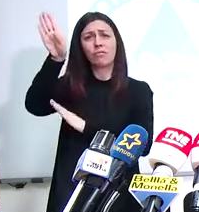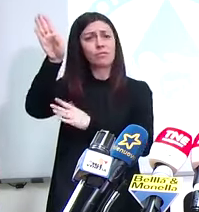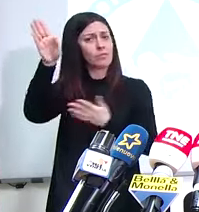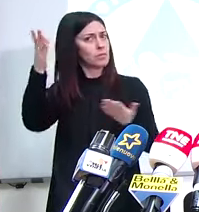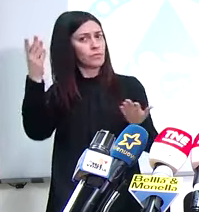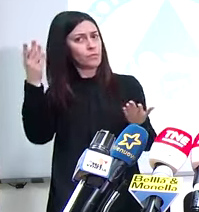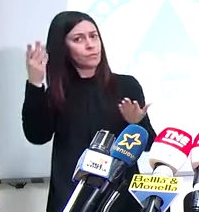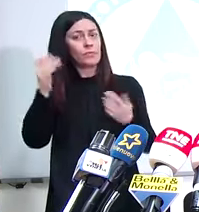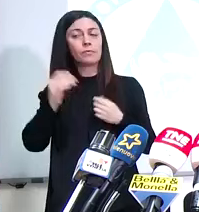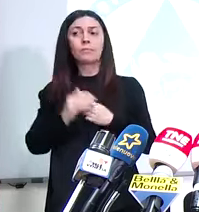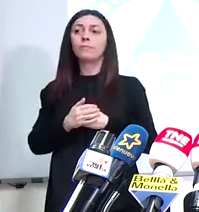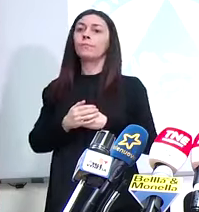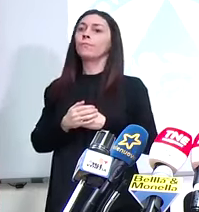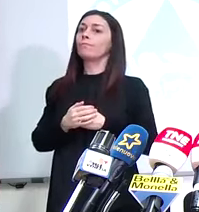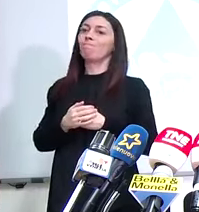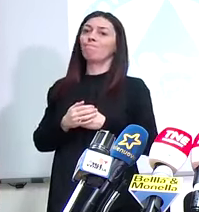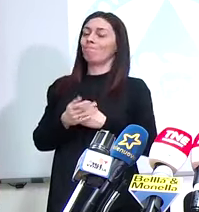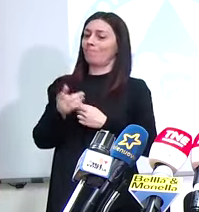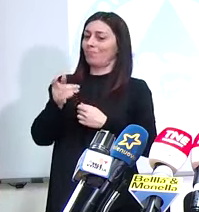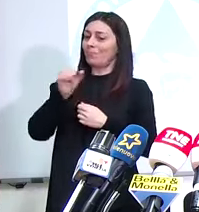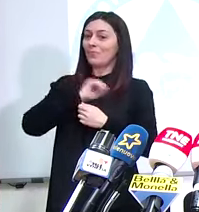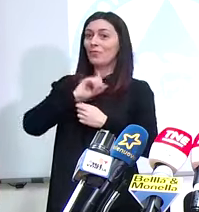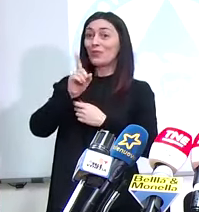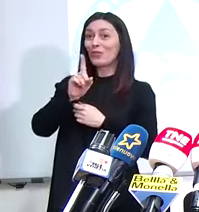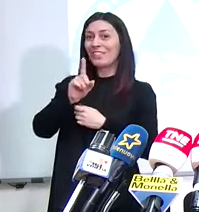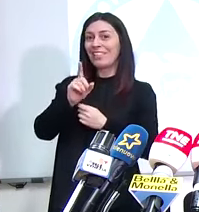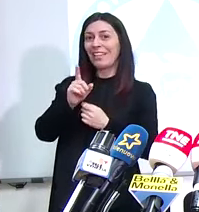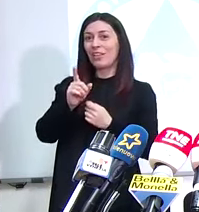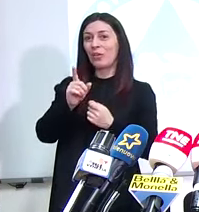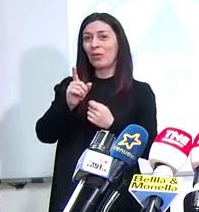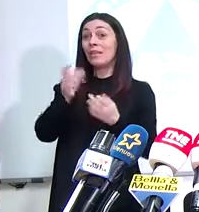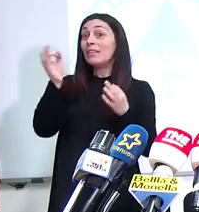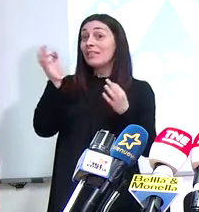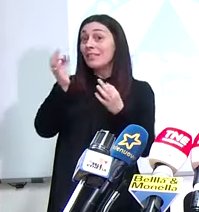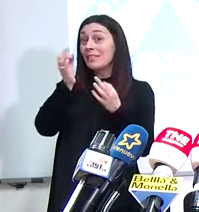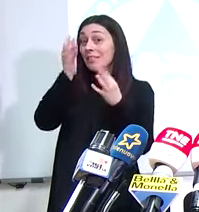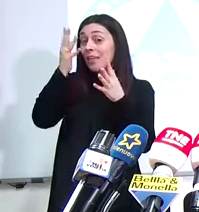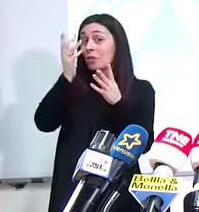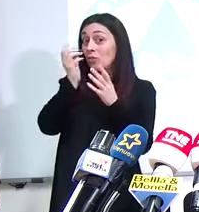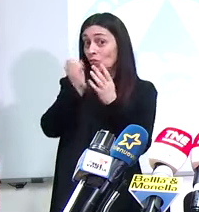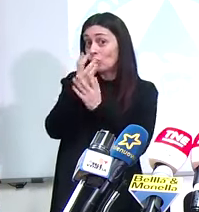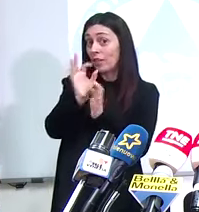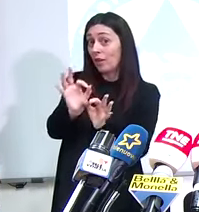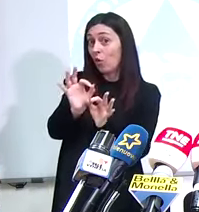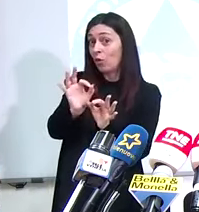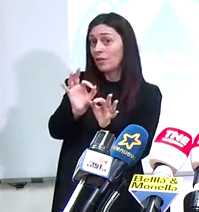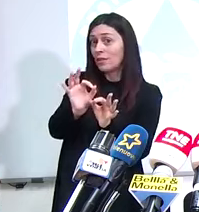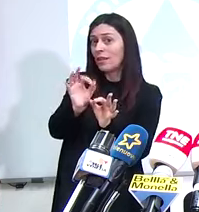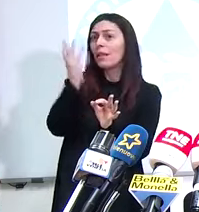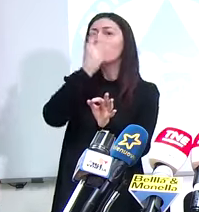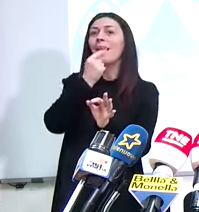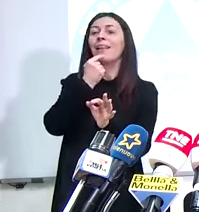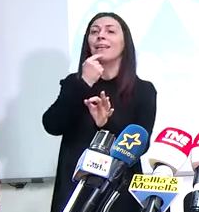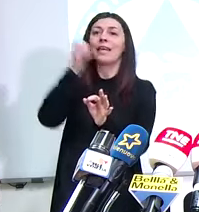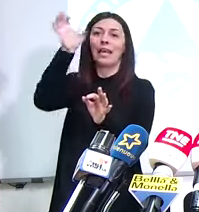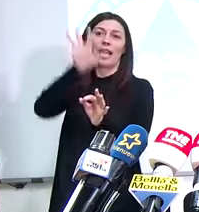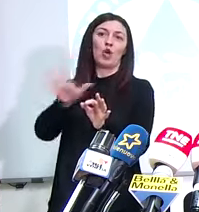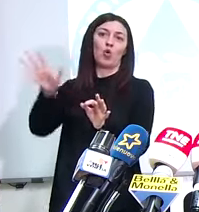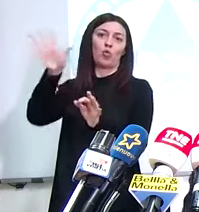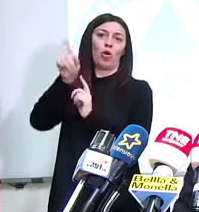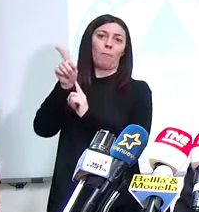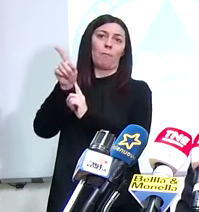fosse così il pasticcio combinato l'europa questo punto no perché nel momento in cui tu e diventi la piattaforma